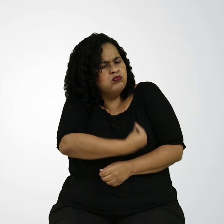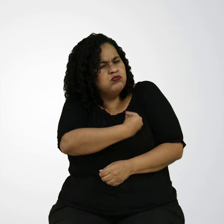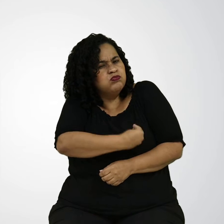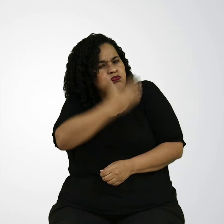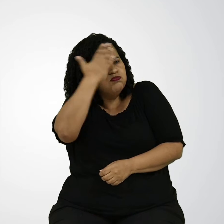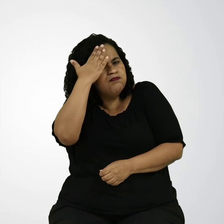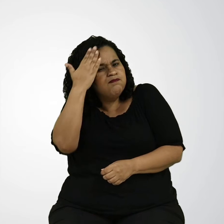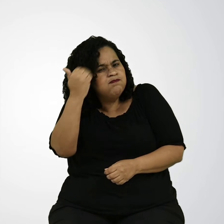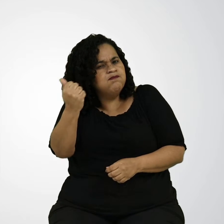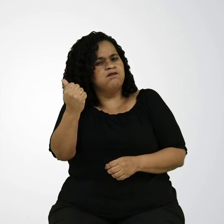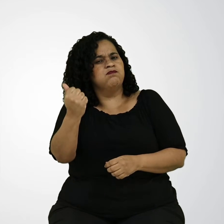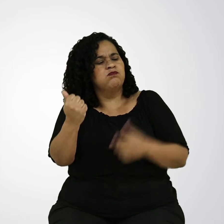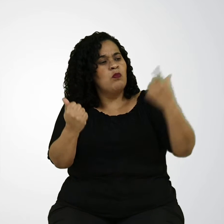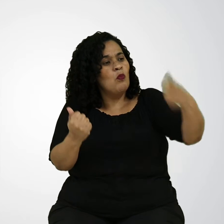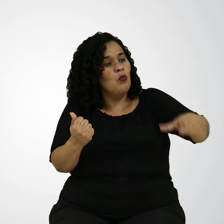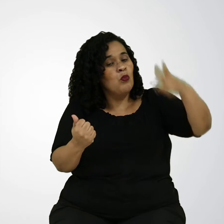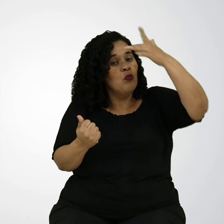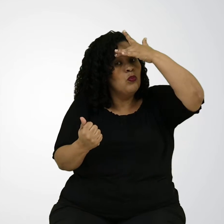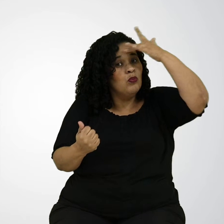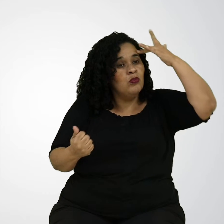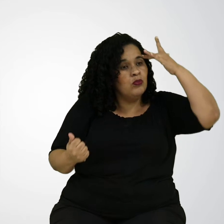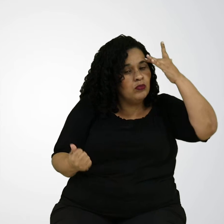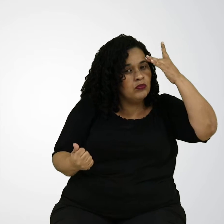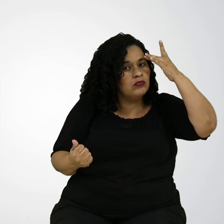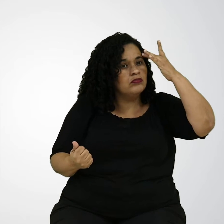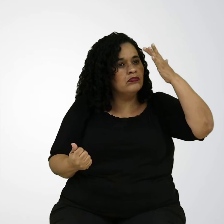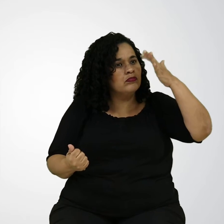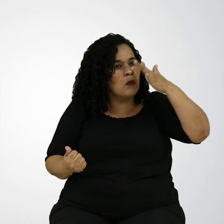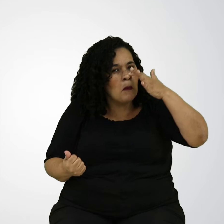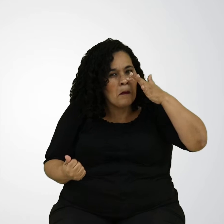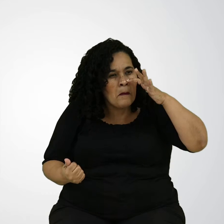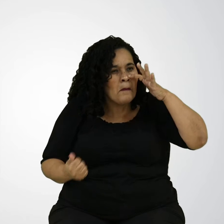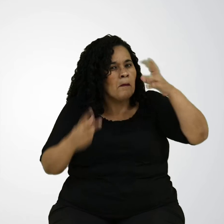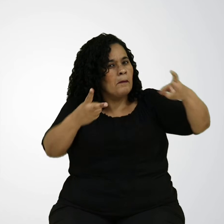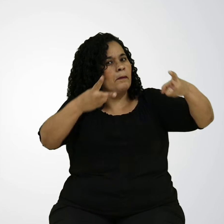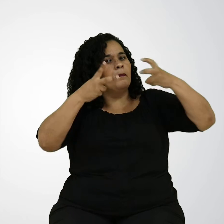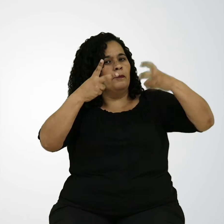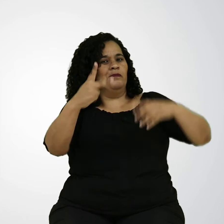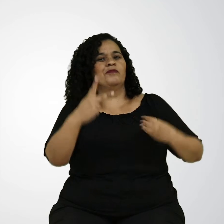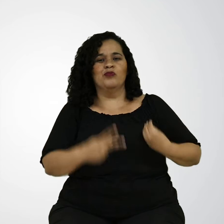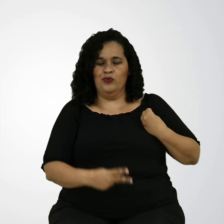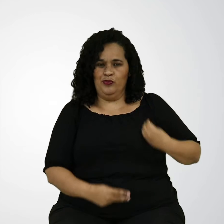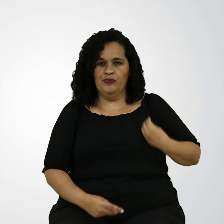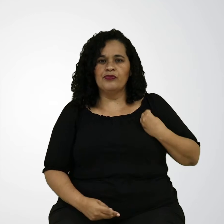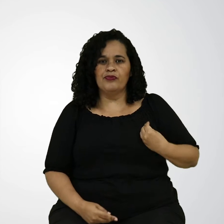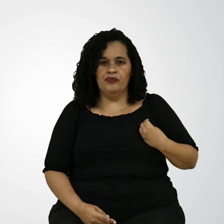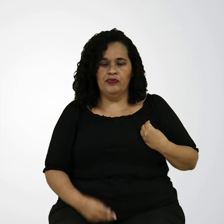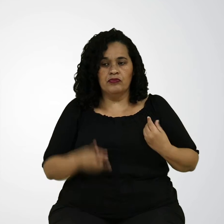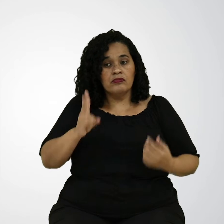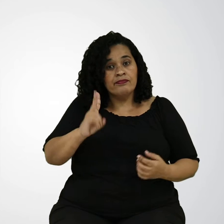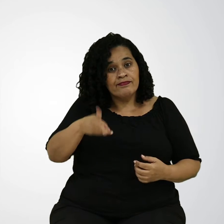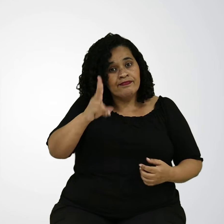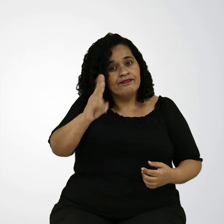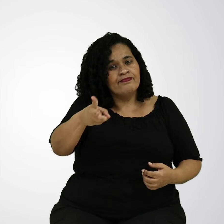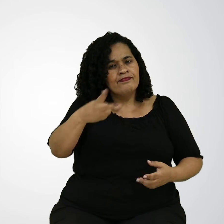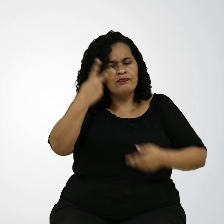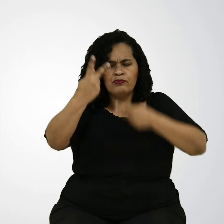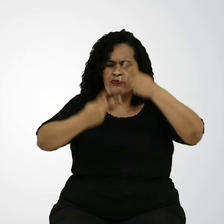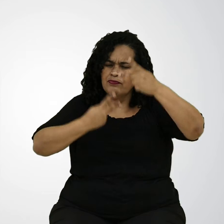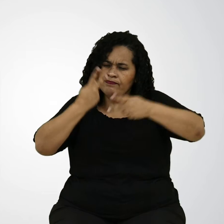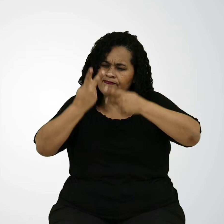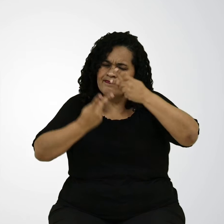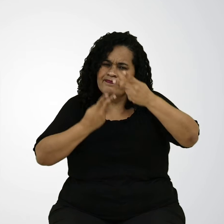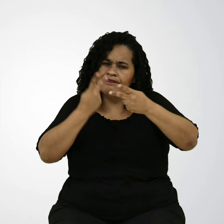de fora, remindo o tempo. A vossa palavra seja sempre agradável, temperada